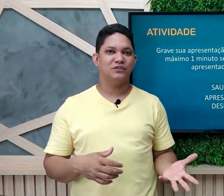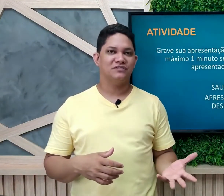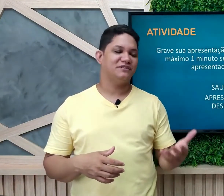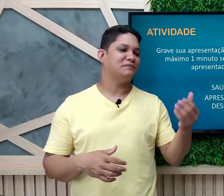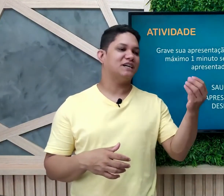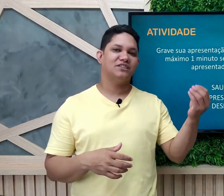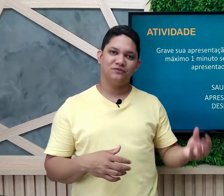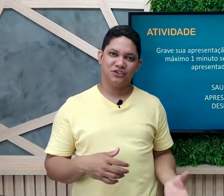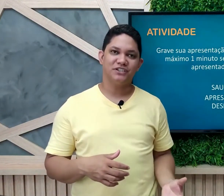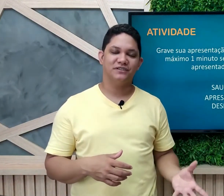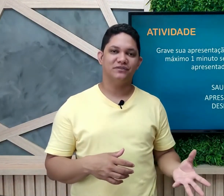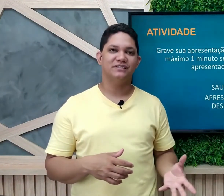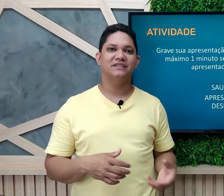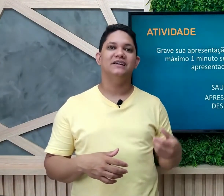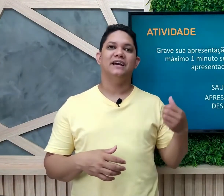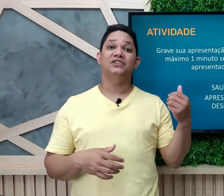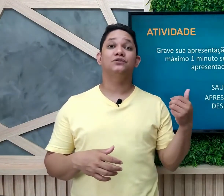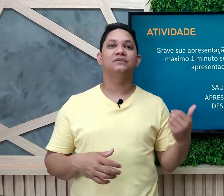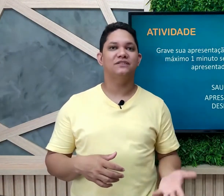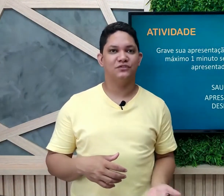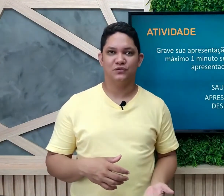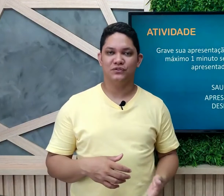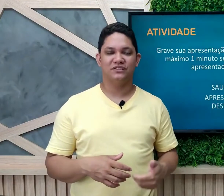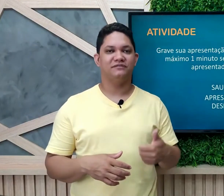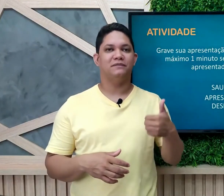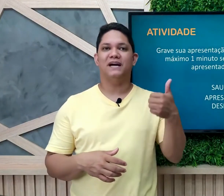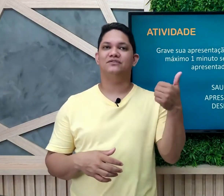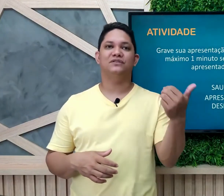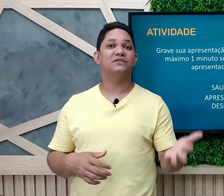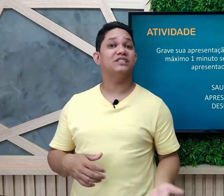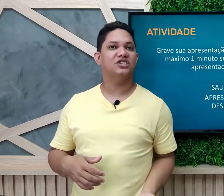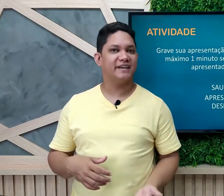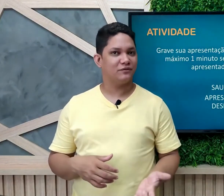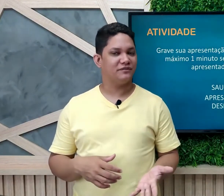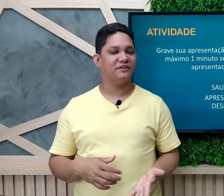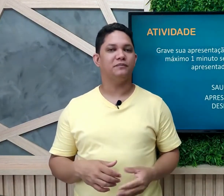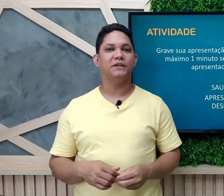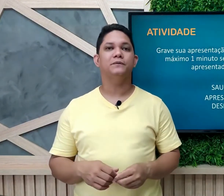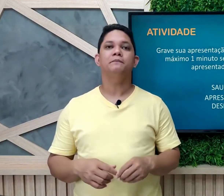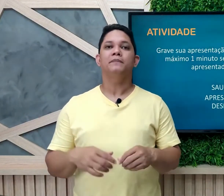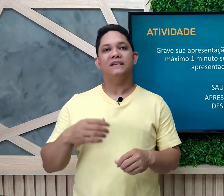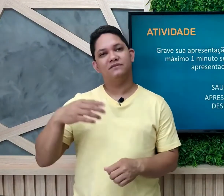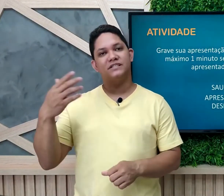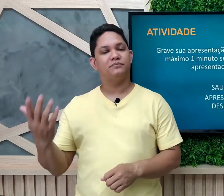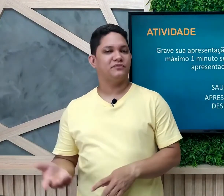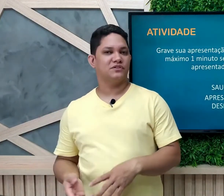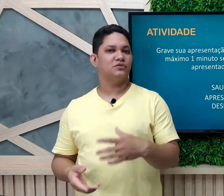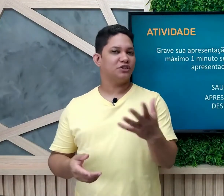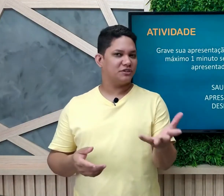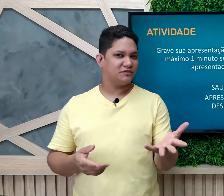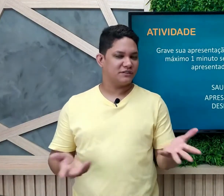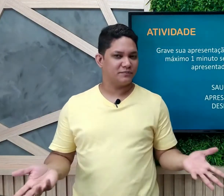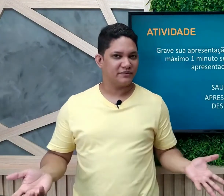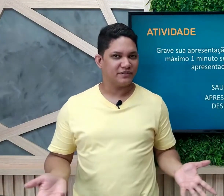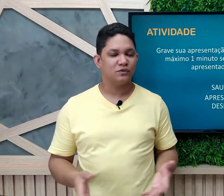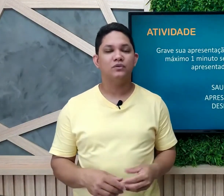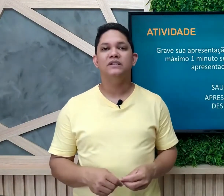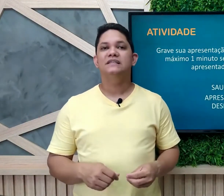de enfermagem, então diga que você é estudante do curso de enfermagem, ou que você já é um enfermeiro. Se você é professor, diga que você é professor. Se